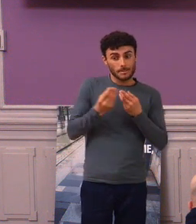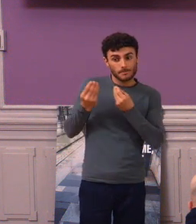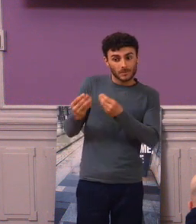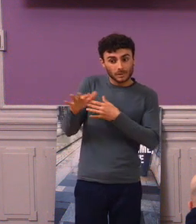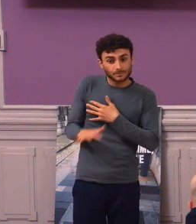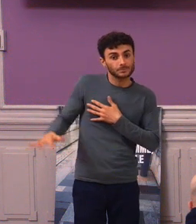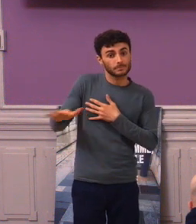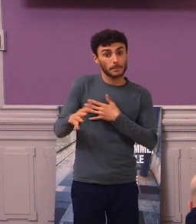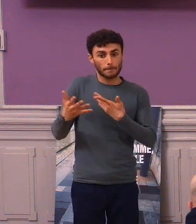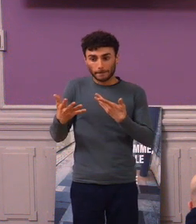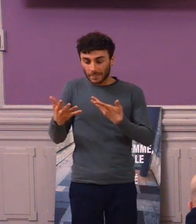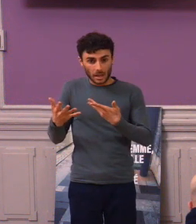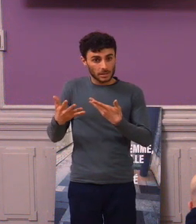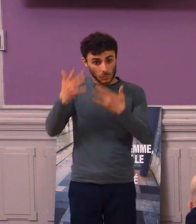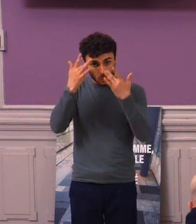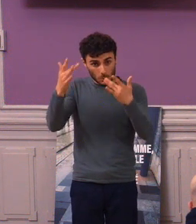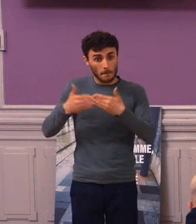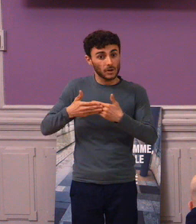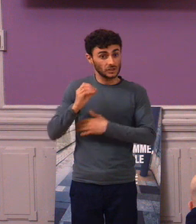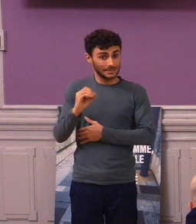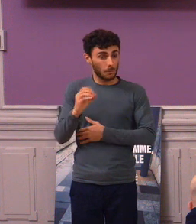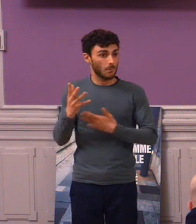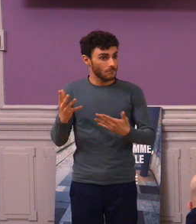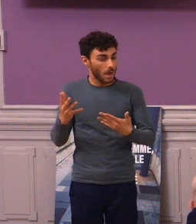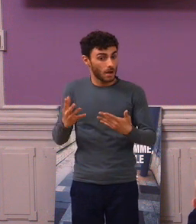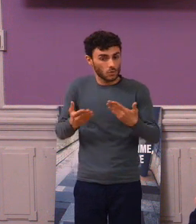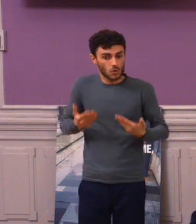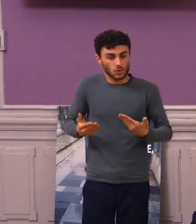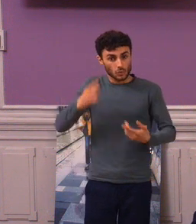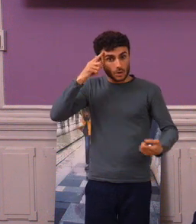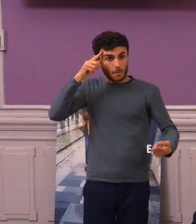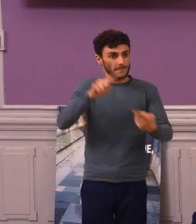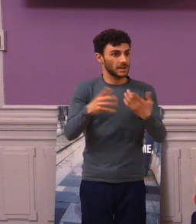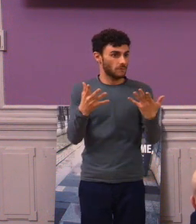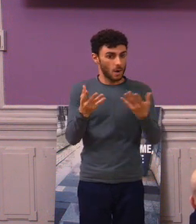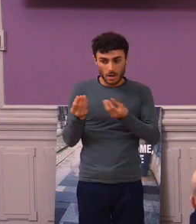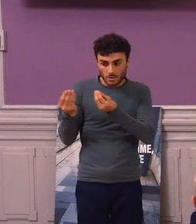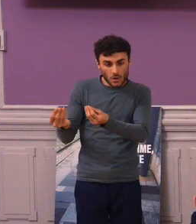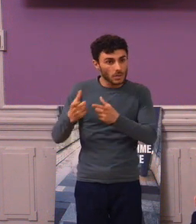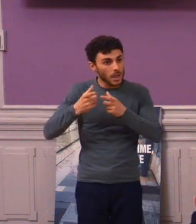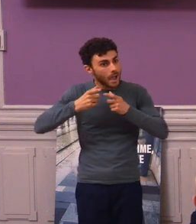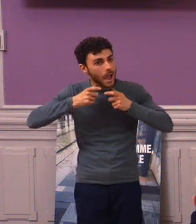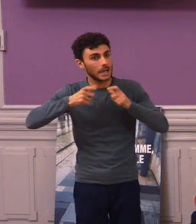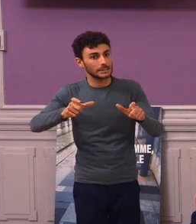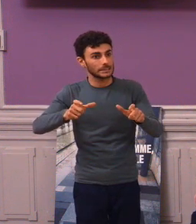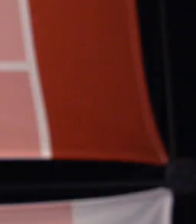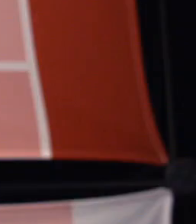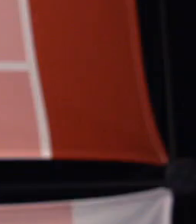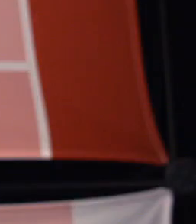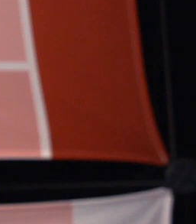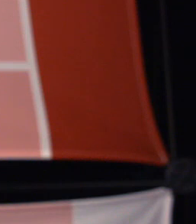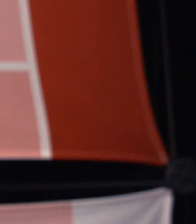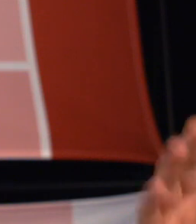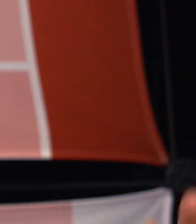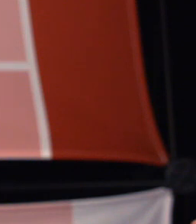et c'est très très difficile donc aujourd'hui rendre accessible pour les personnes handicapées intellectuelles il faut faire du facile à lire à comprendre comment